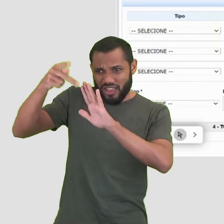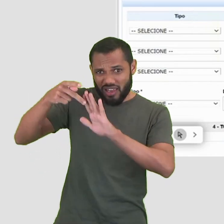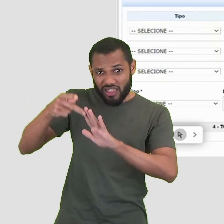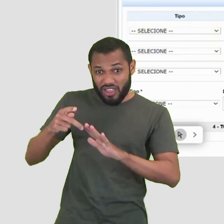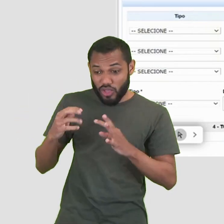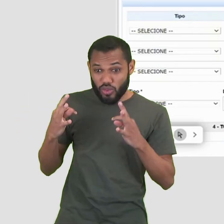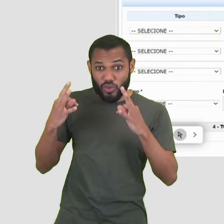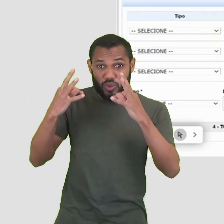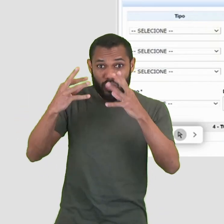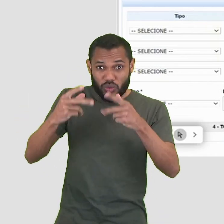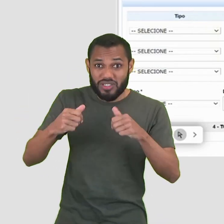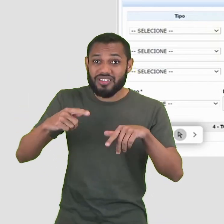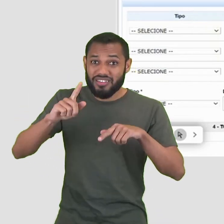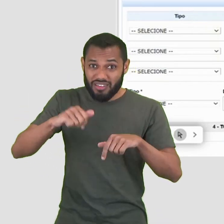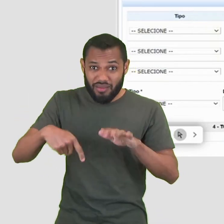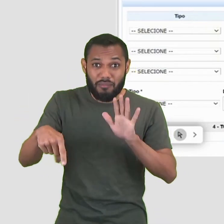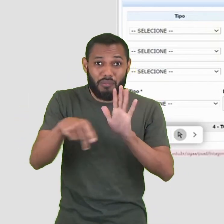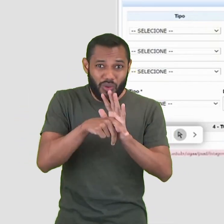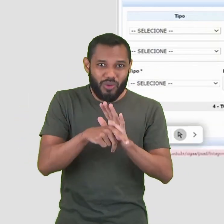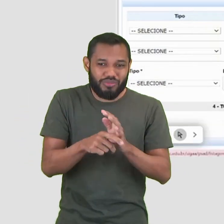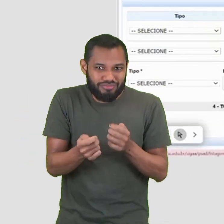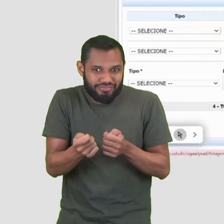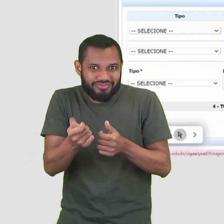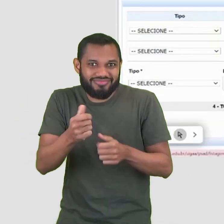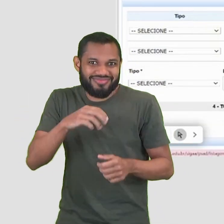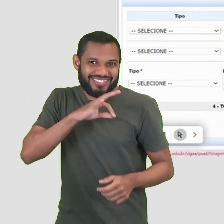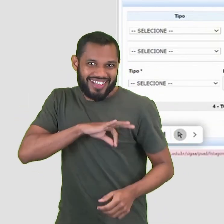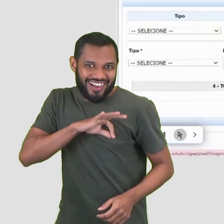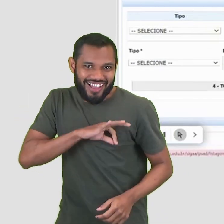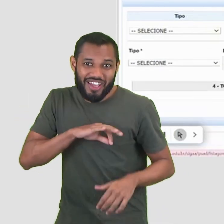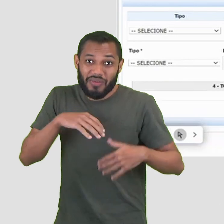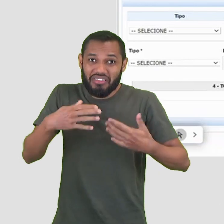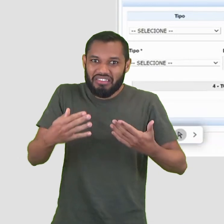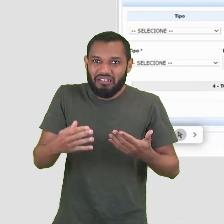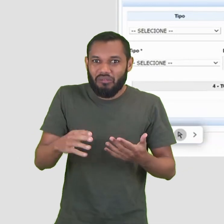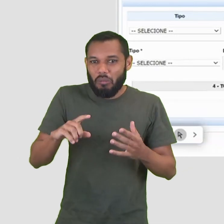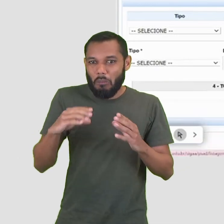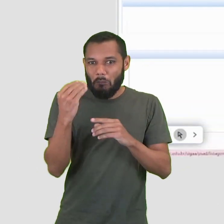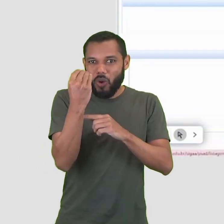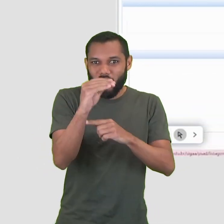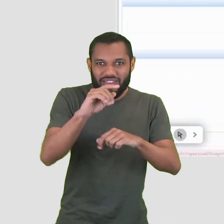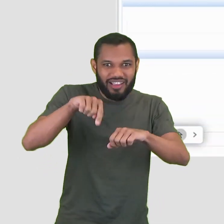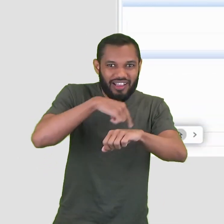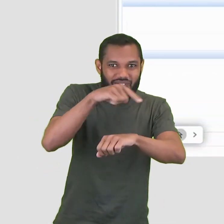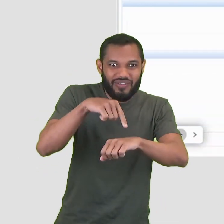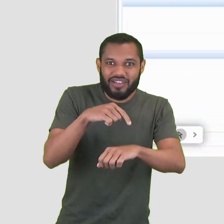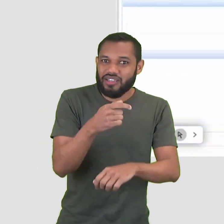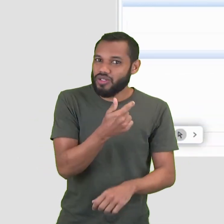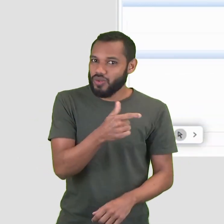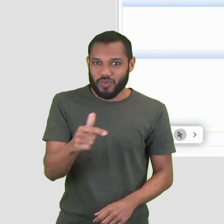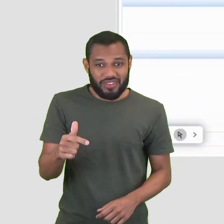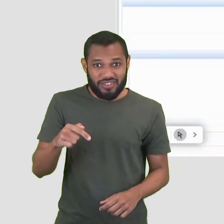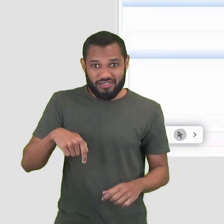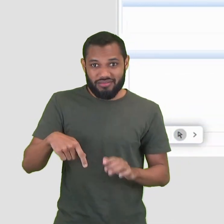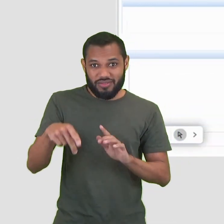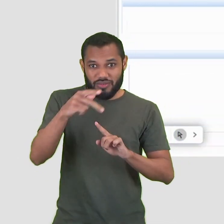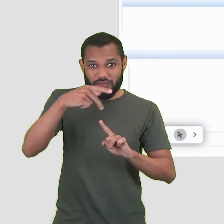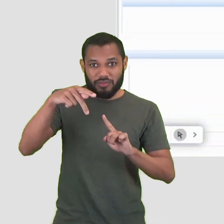portarias de insalubridade. Então, nenhuma delas serão lançadas aqui para o plano de